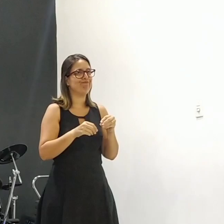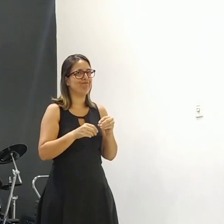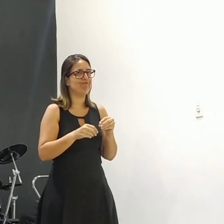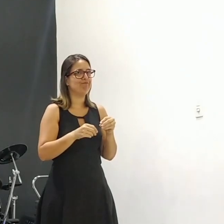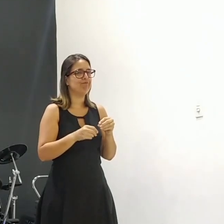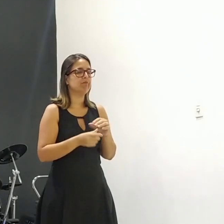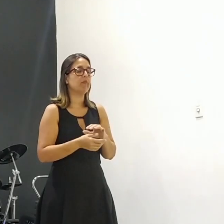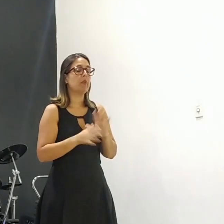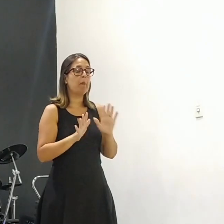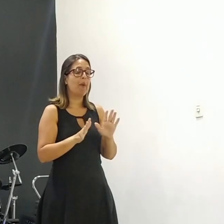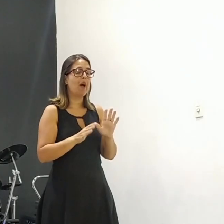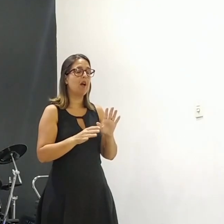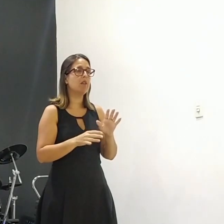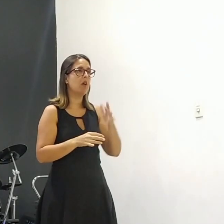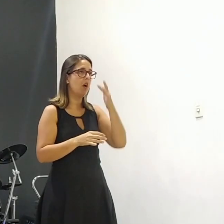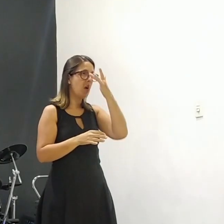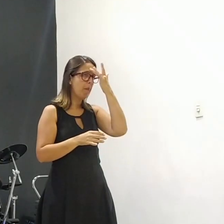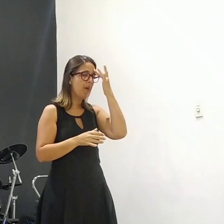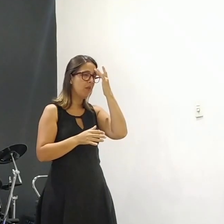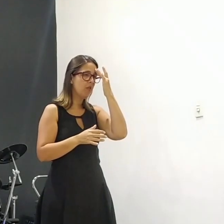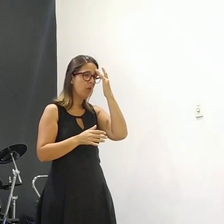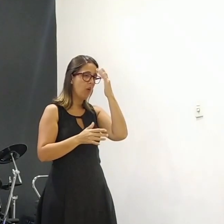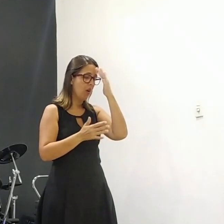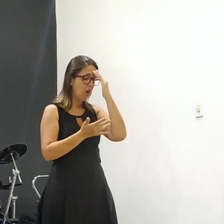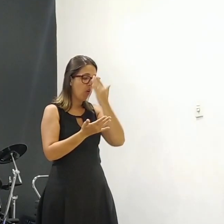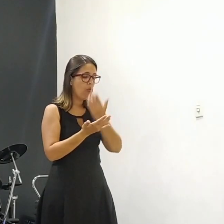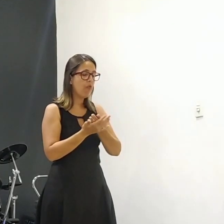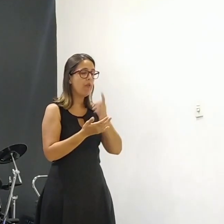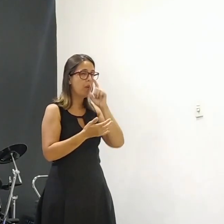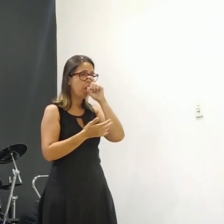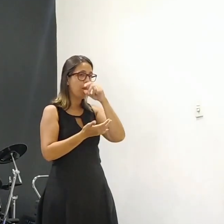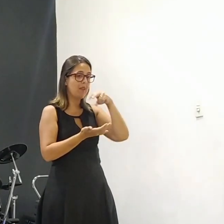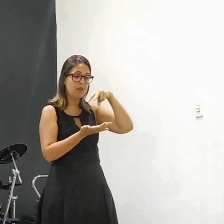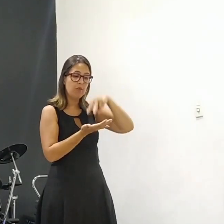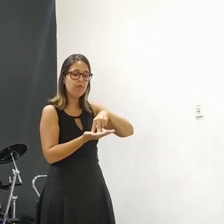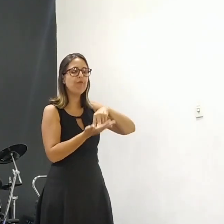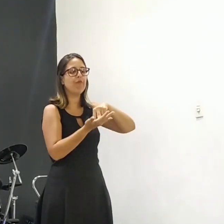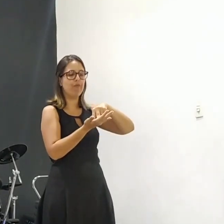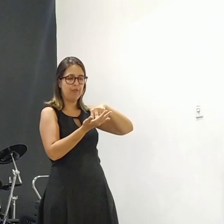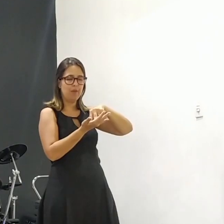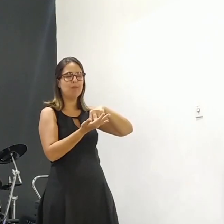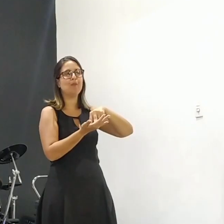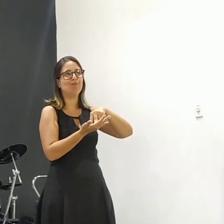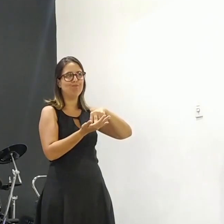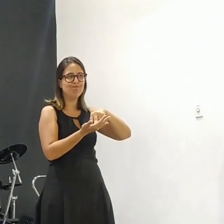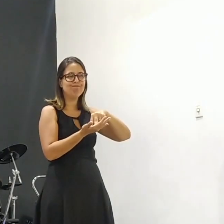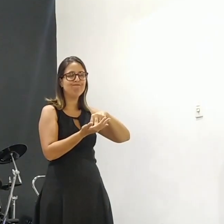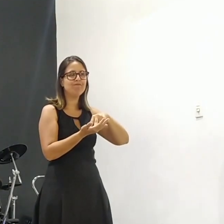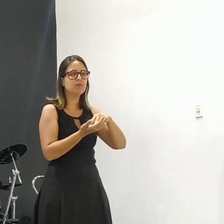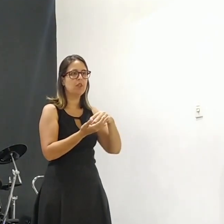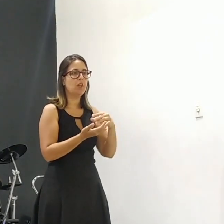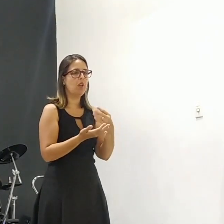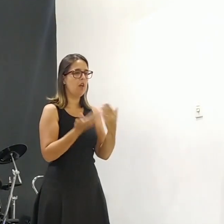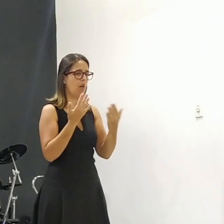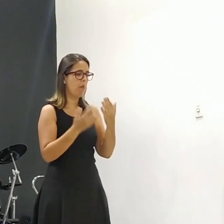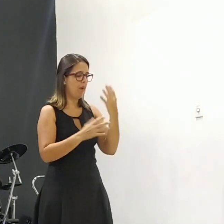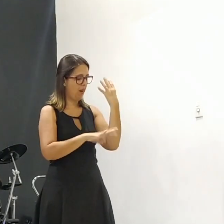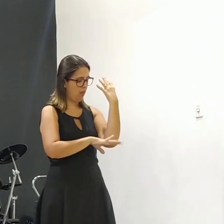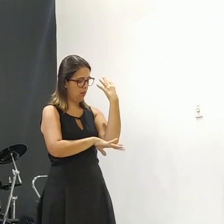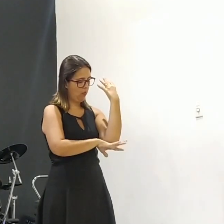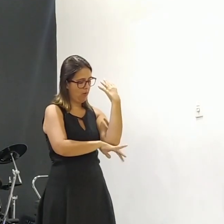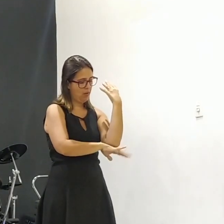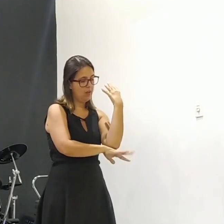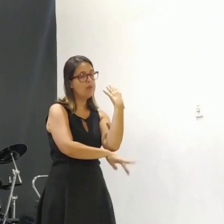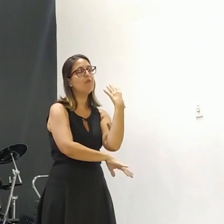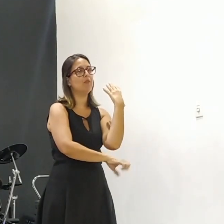permanece firme, né, na rocha, suas raízes, dentro do ribeiro, né, frutificando todo o